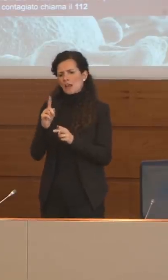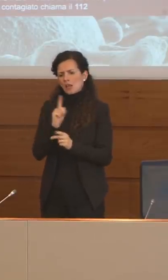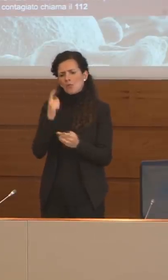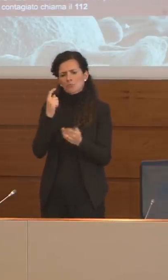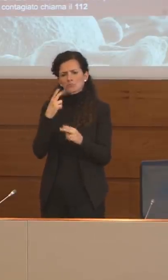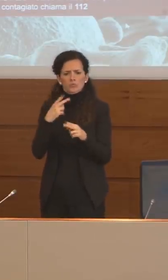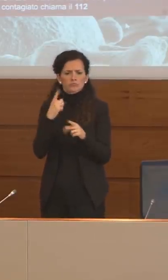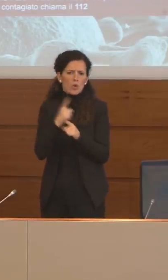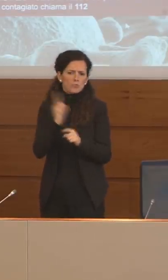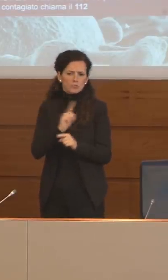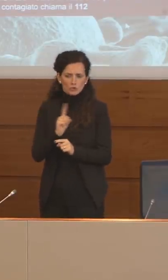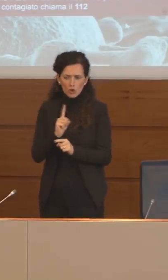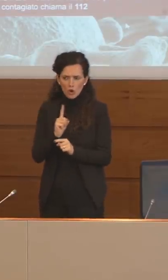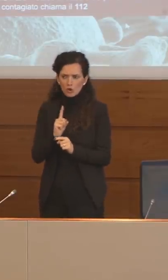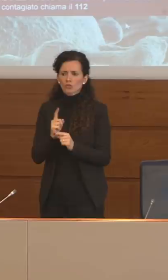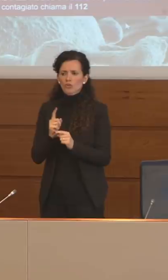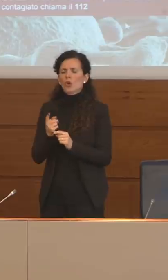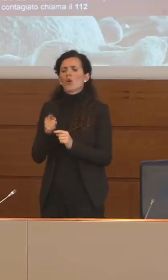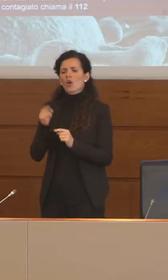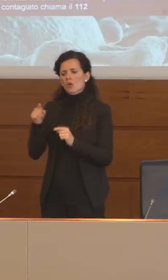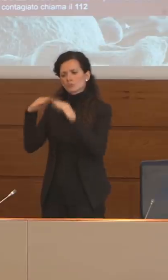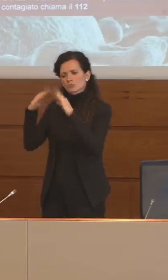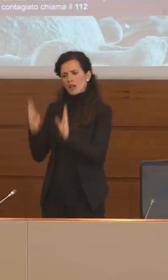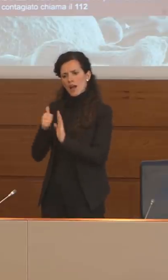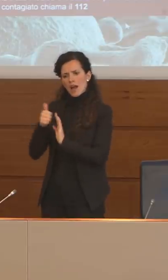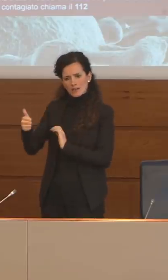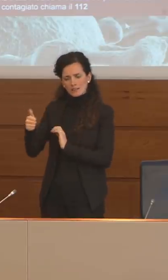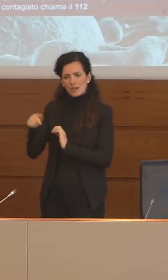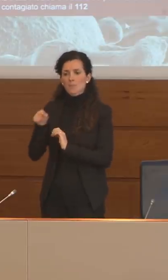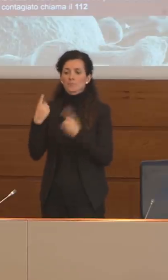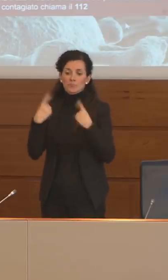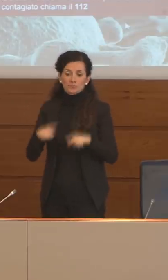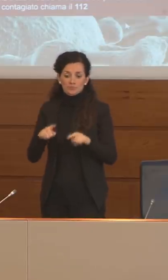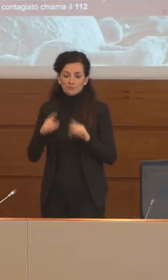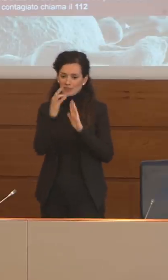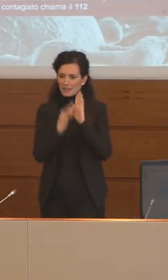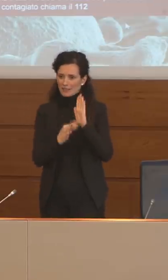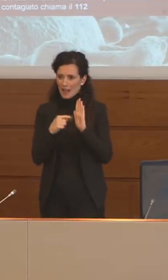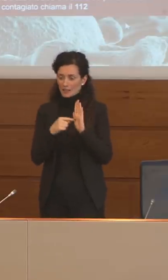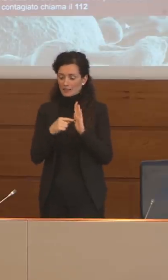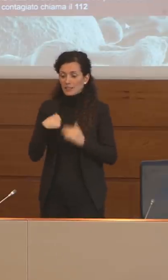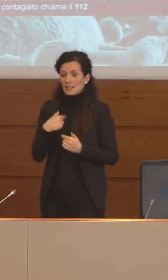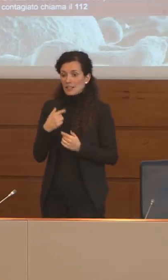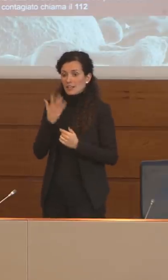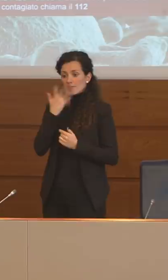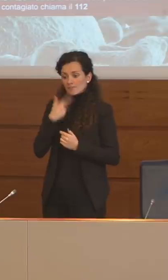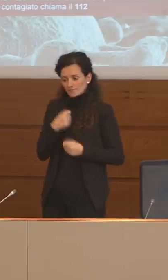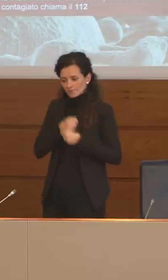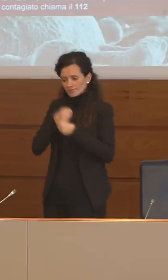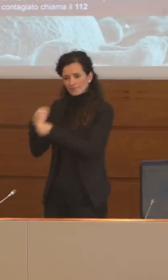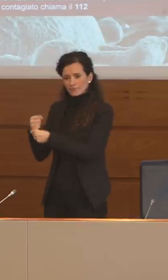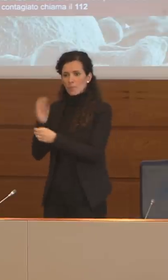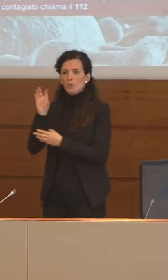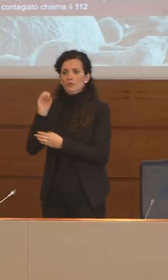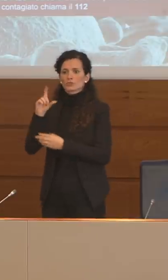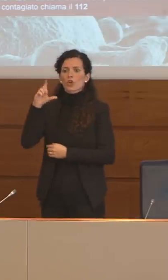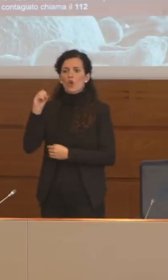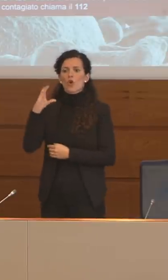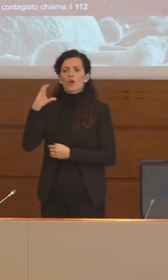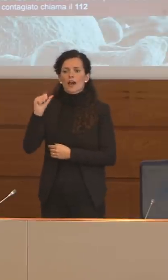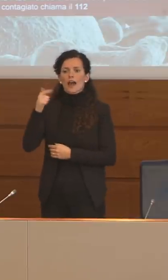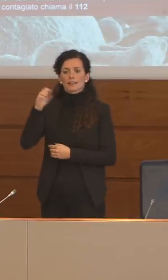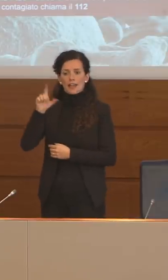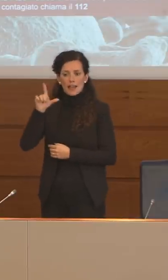e quindi questo è il dato prima di passare la parola al professor locatelli che